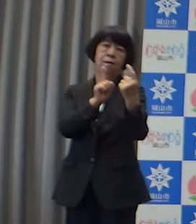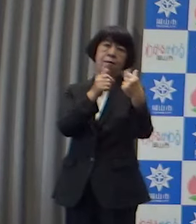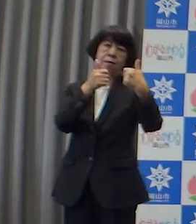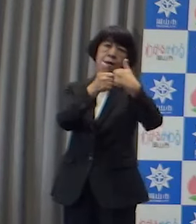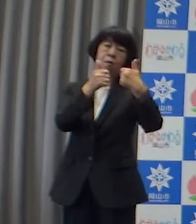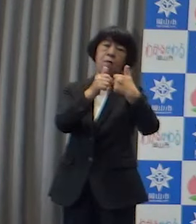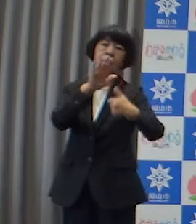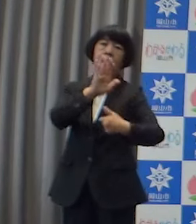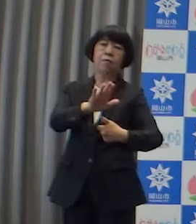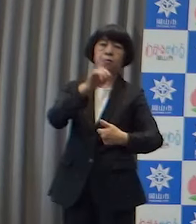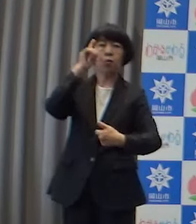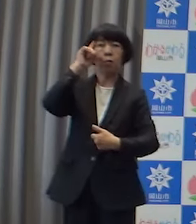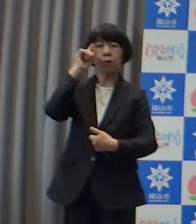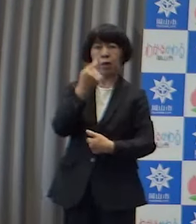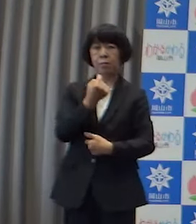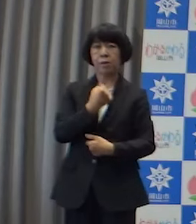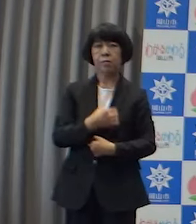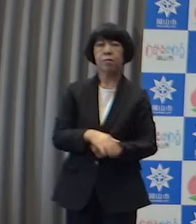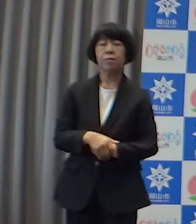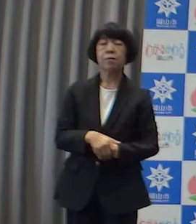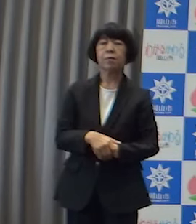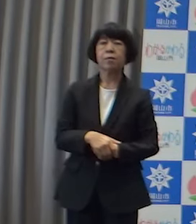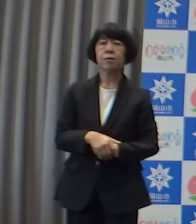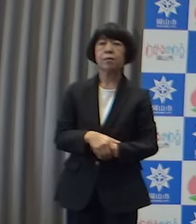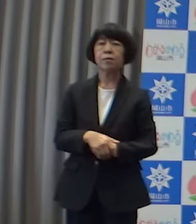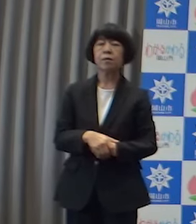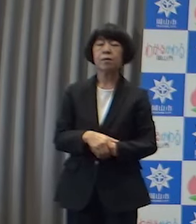思っております。